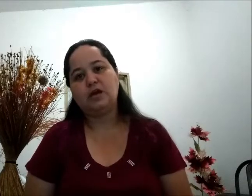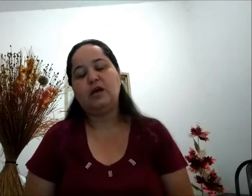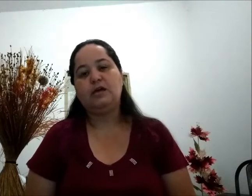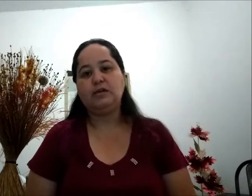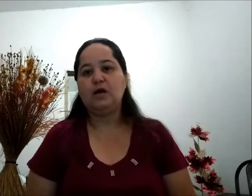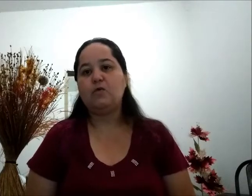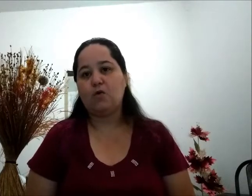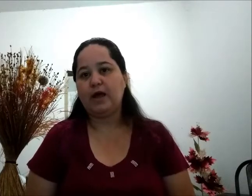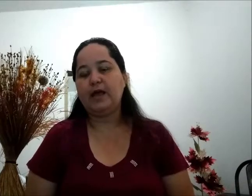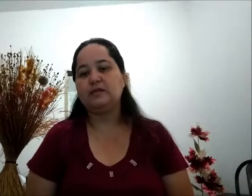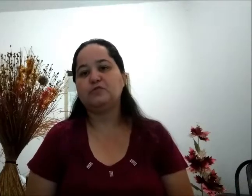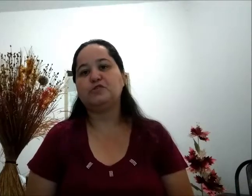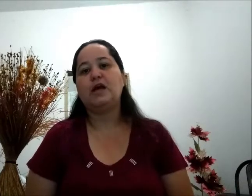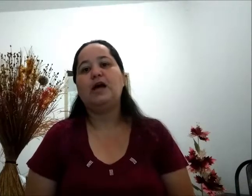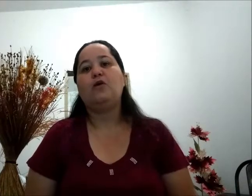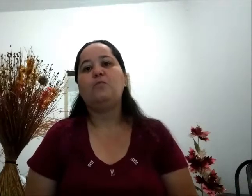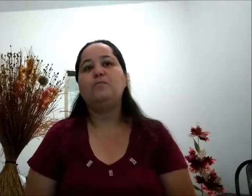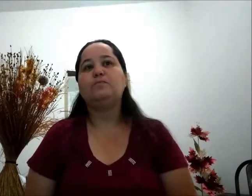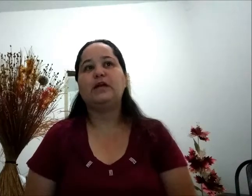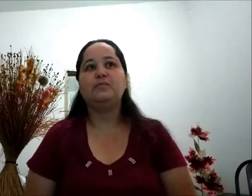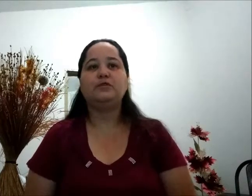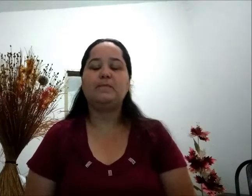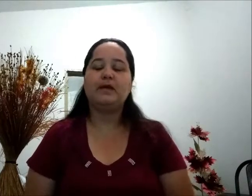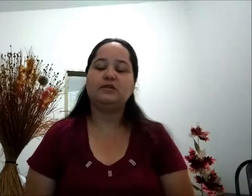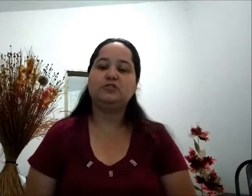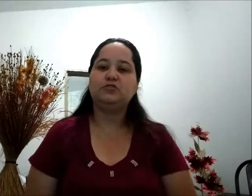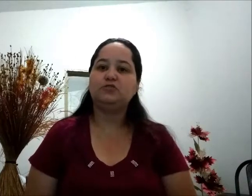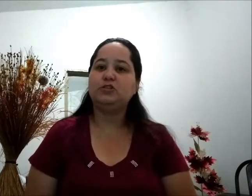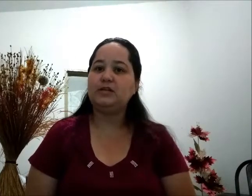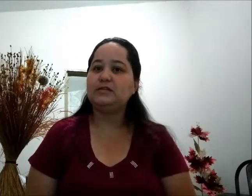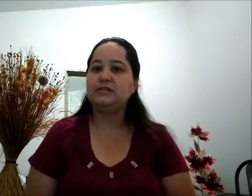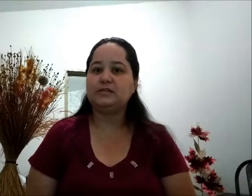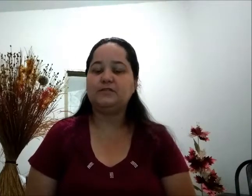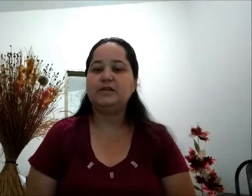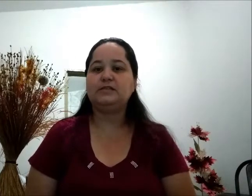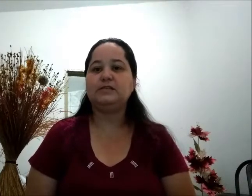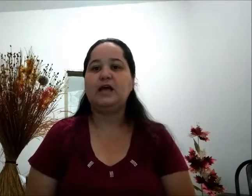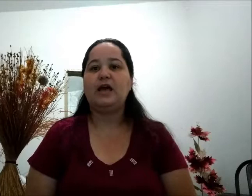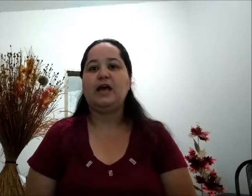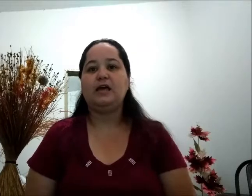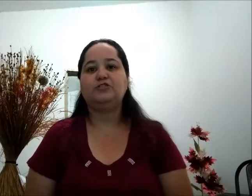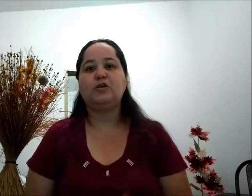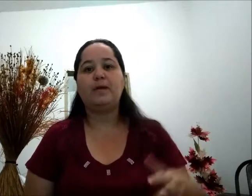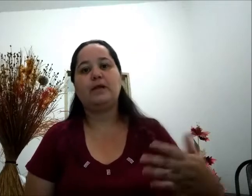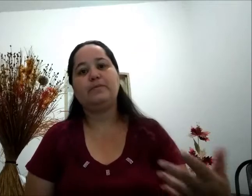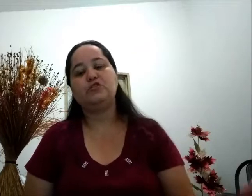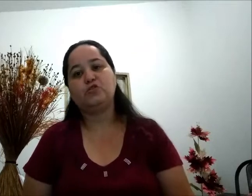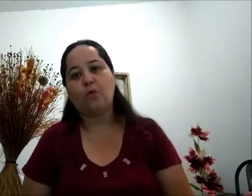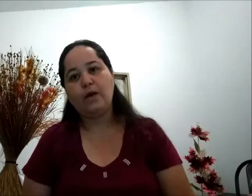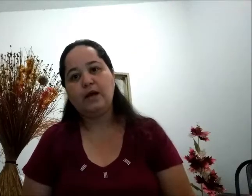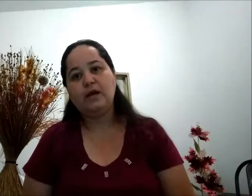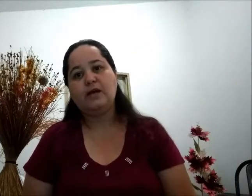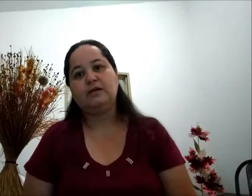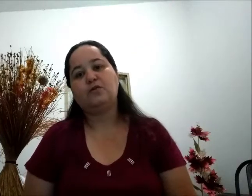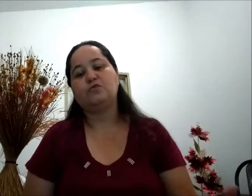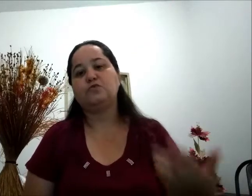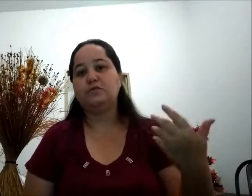e não corretos, um termo também que a gente utiliza às vezes é chamar a pessoa com